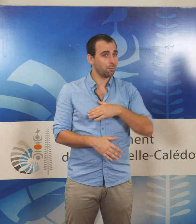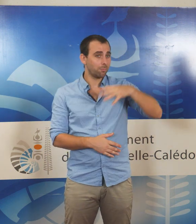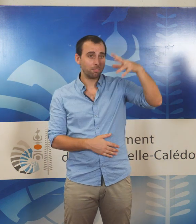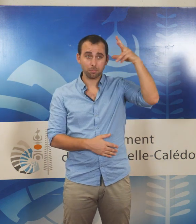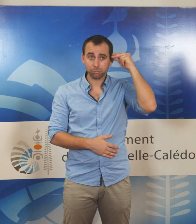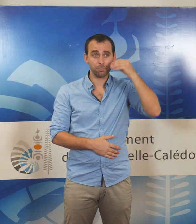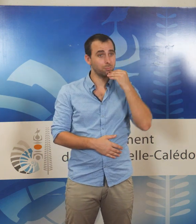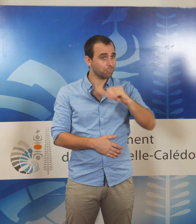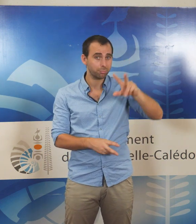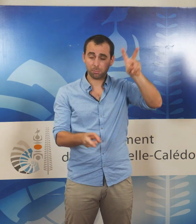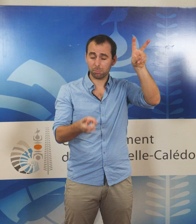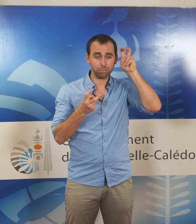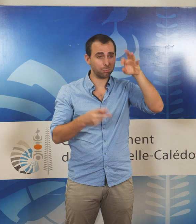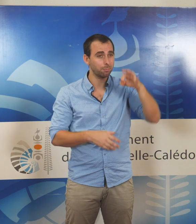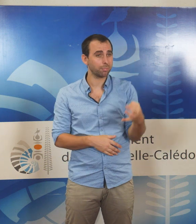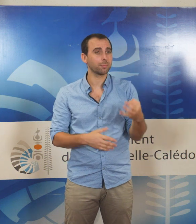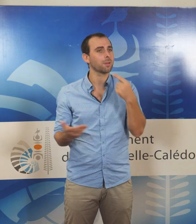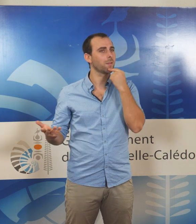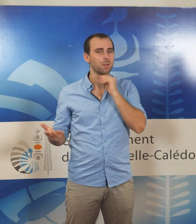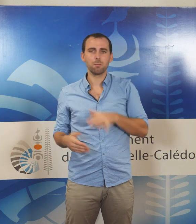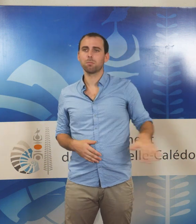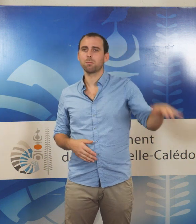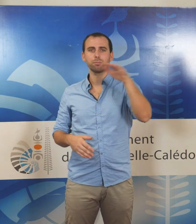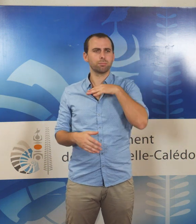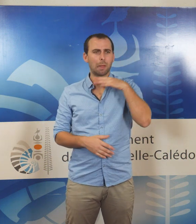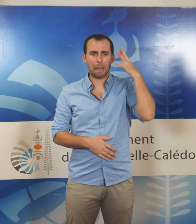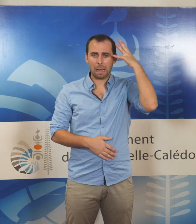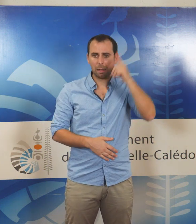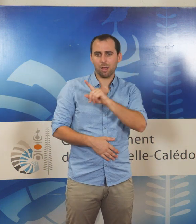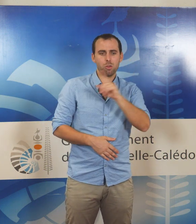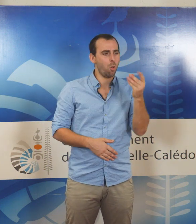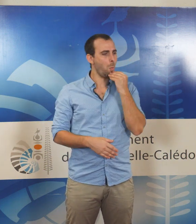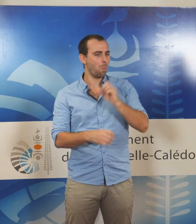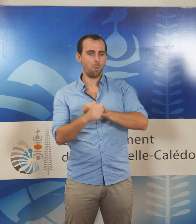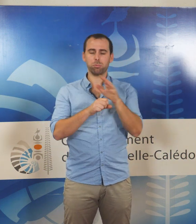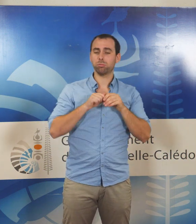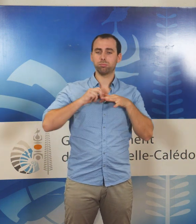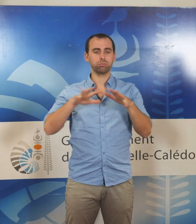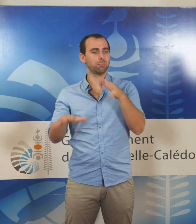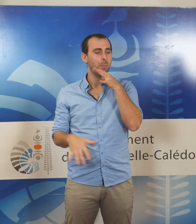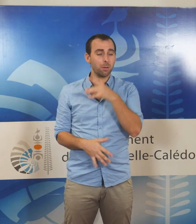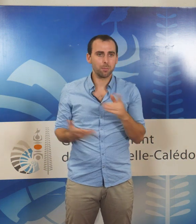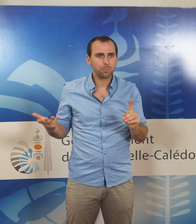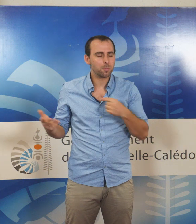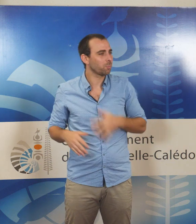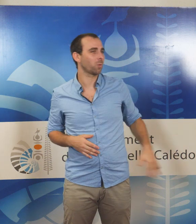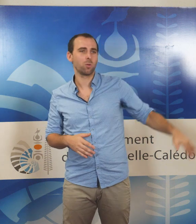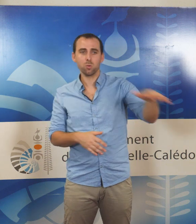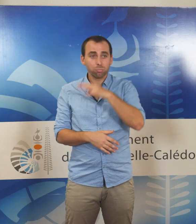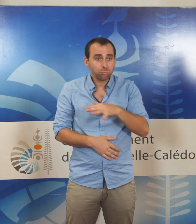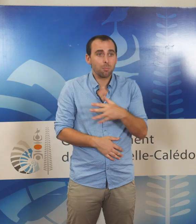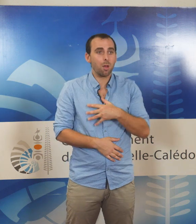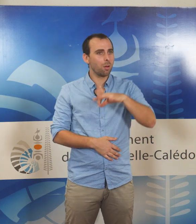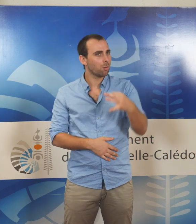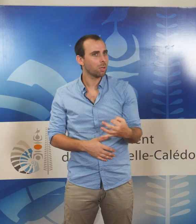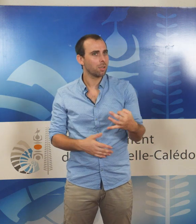coutumières. Enfin, qui n'est aujourd'hui pas inquiété sur le fait que le virus puisse se propager en Nouvelle-Calédonie ? Chacun d'entre vous, chacun d'entre nous, on met